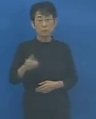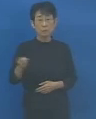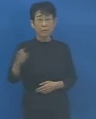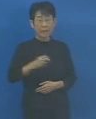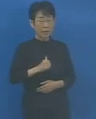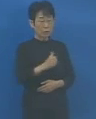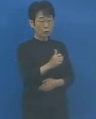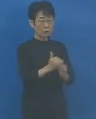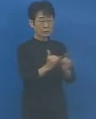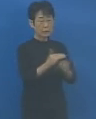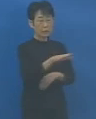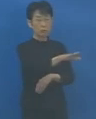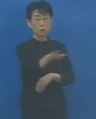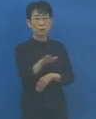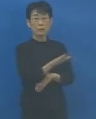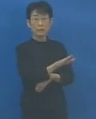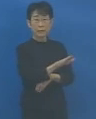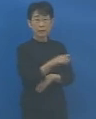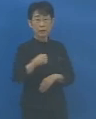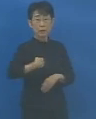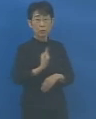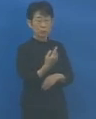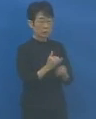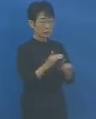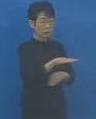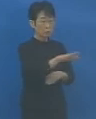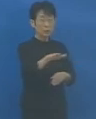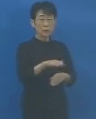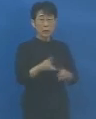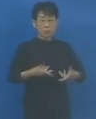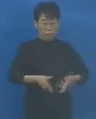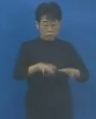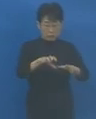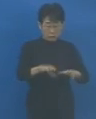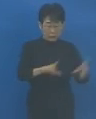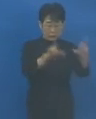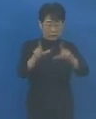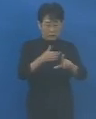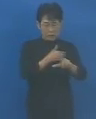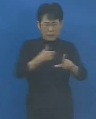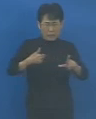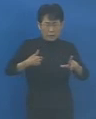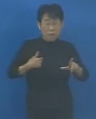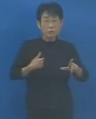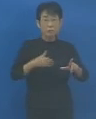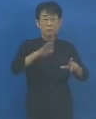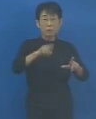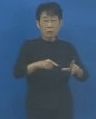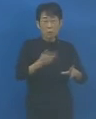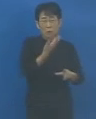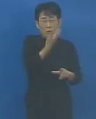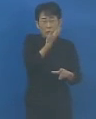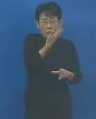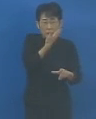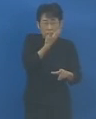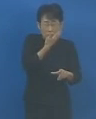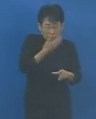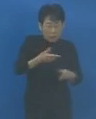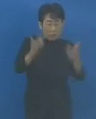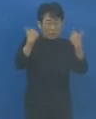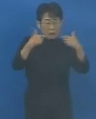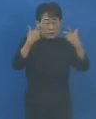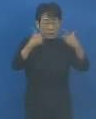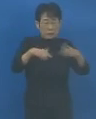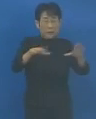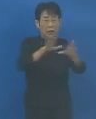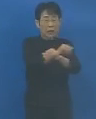様には、ふるさとで生活することができたはずの大切な日々が失われてしまい、また人の